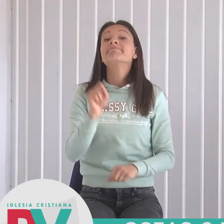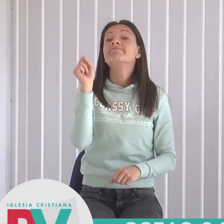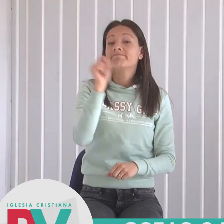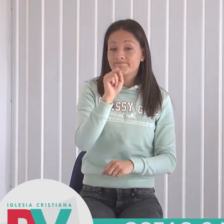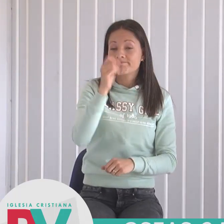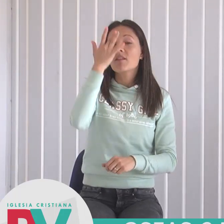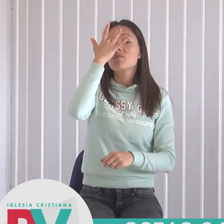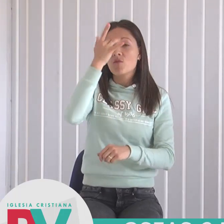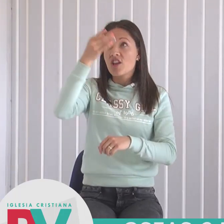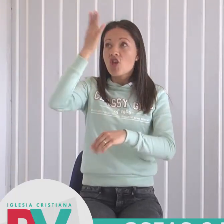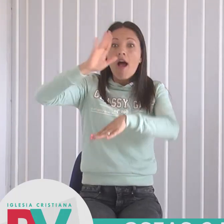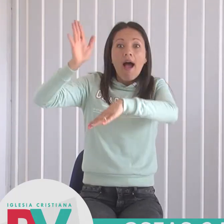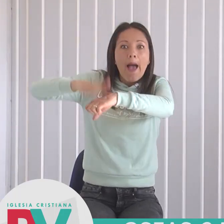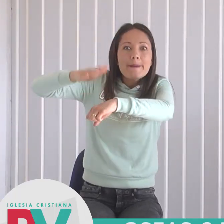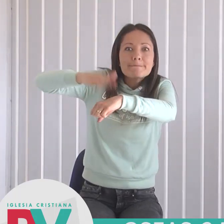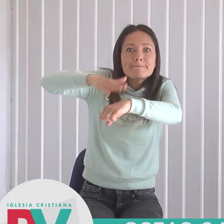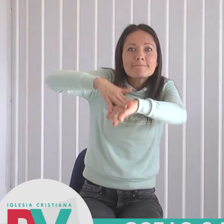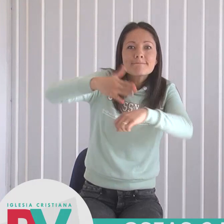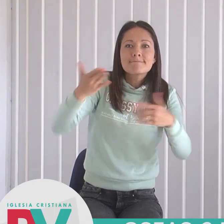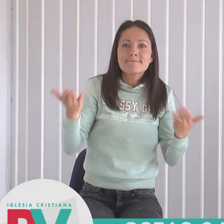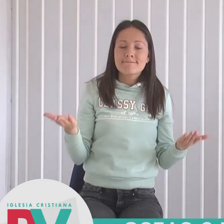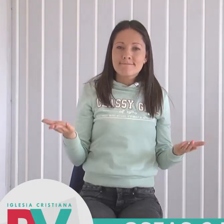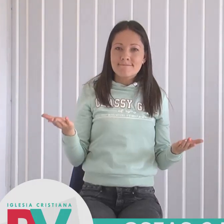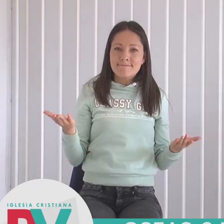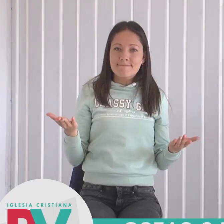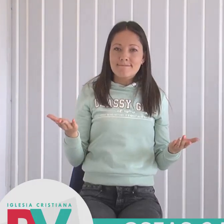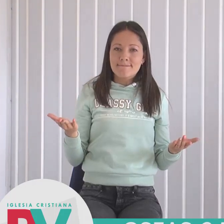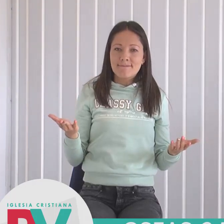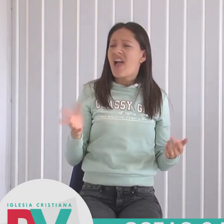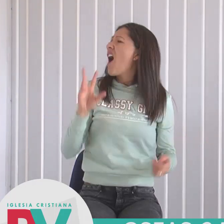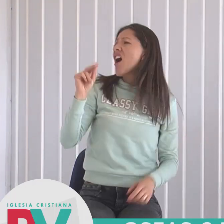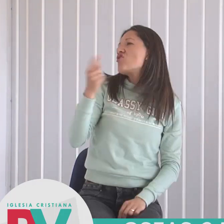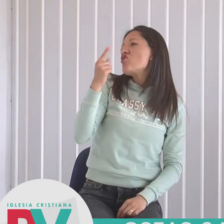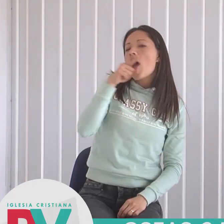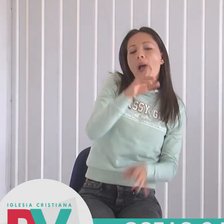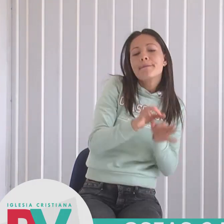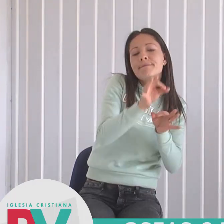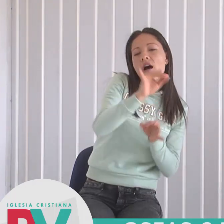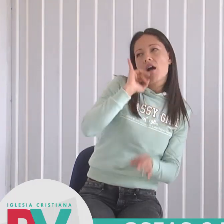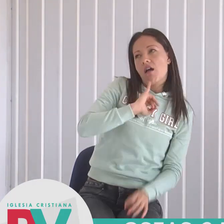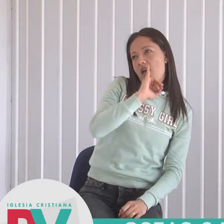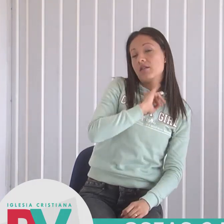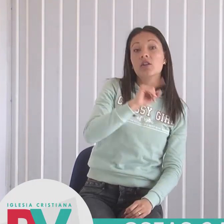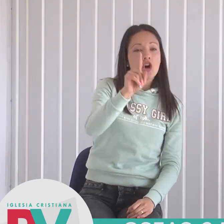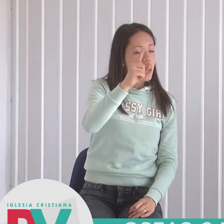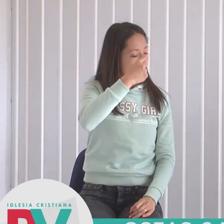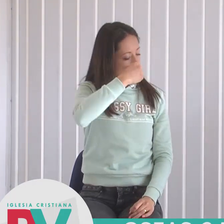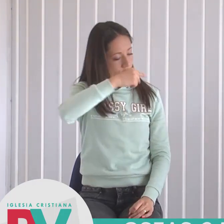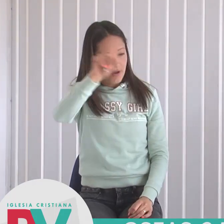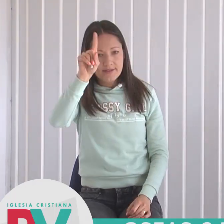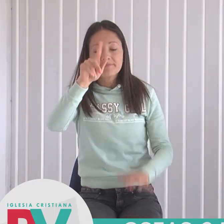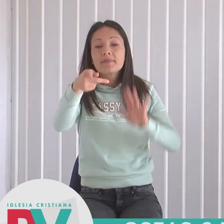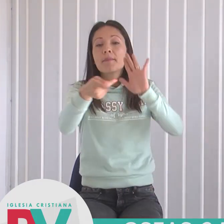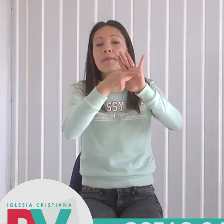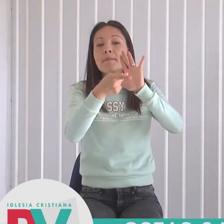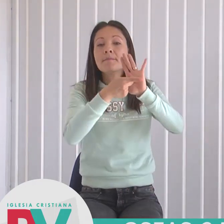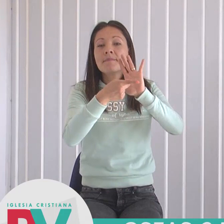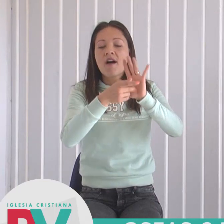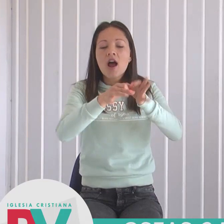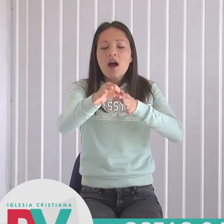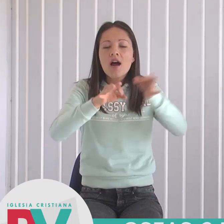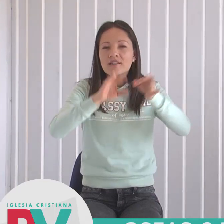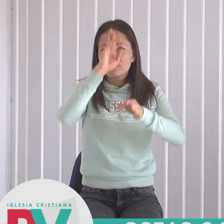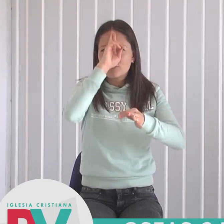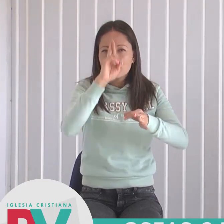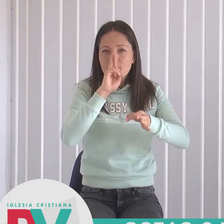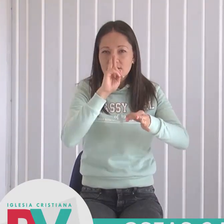advertencia para nosotros. No, eso solamente le pasa al pueblo de Israel. No, Pablo explicó en Romanos, si esto